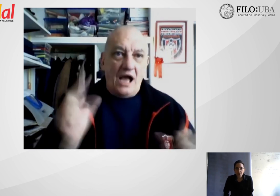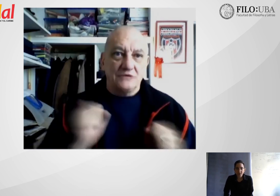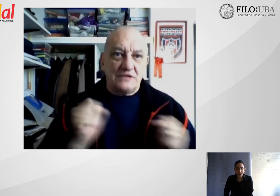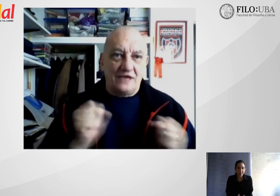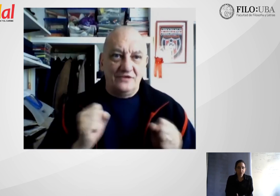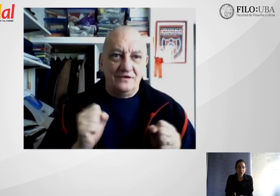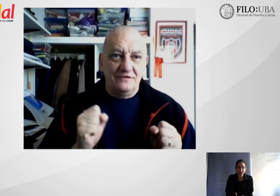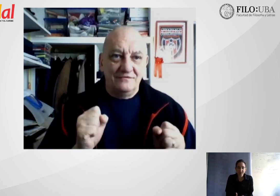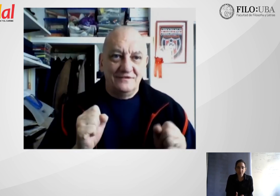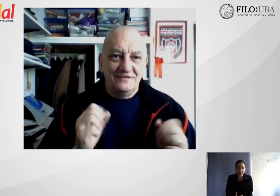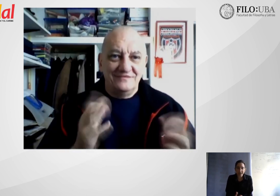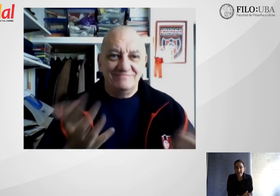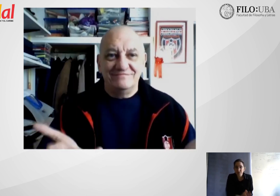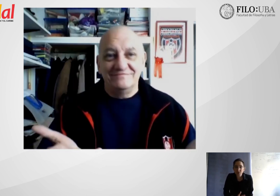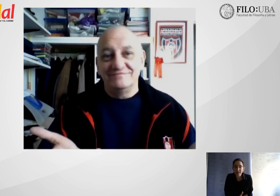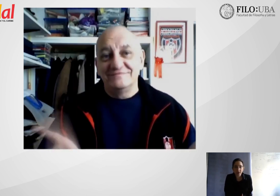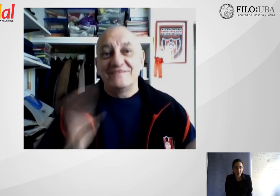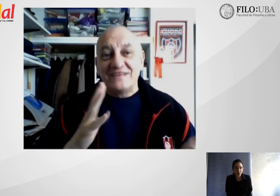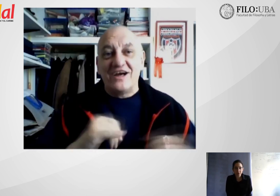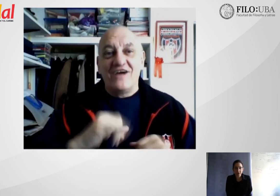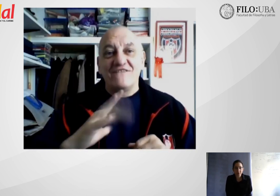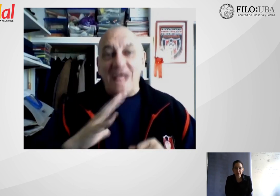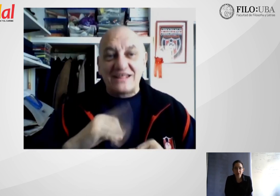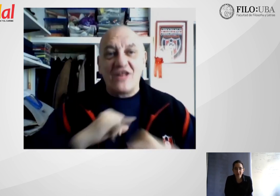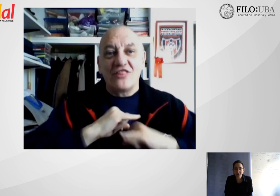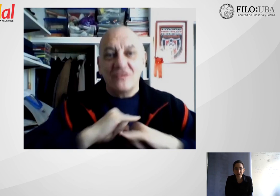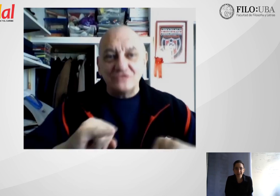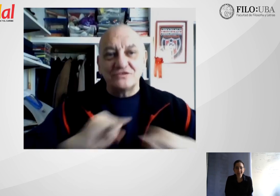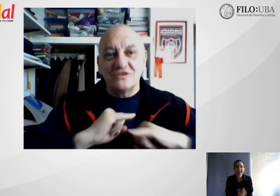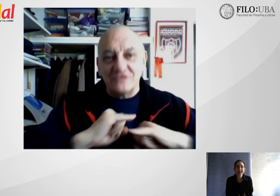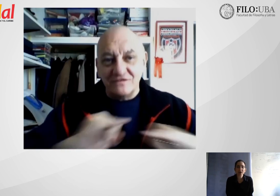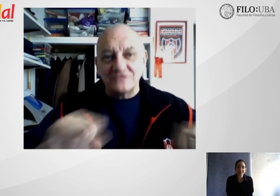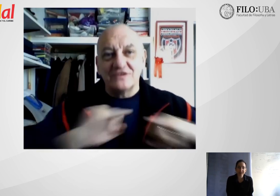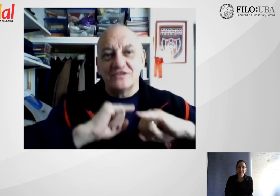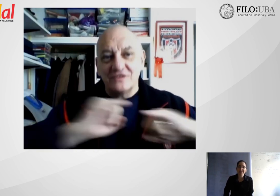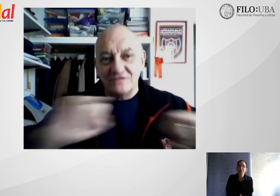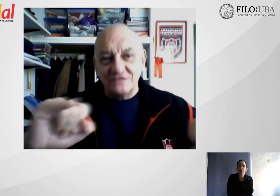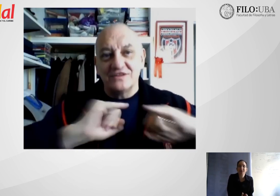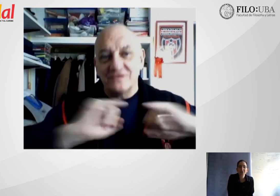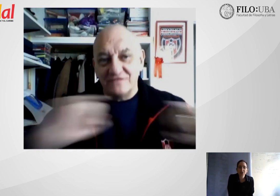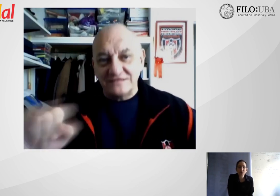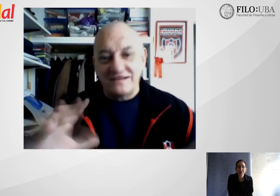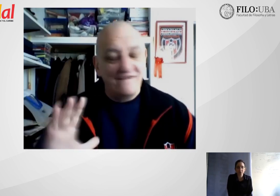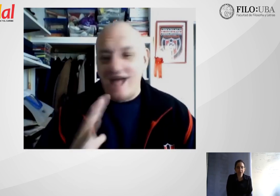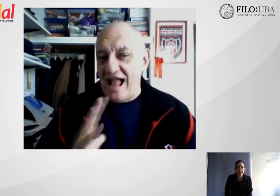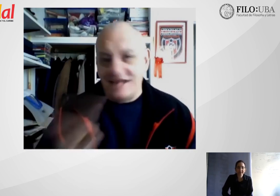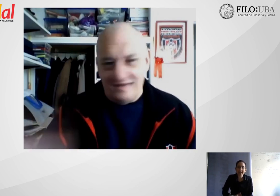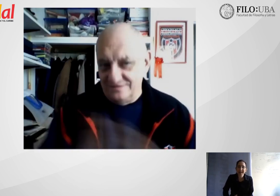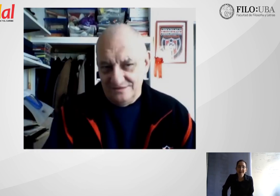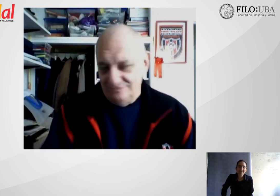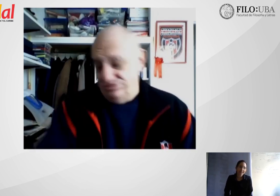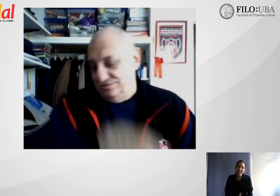O las personas oyentes es como que quedan asustadas cuando se encuentran con una persona sorda. ¿Qué es lo que falta? Falta información de nuestra